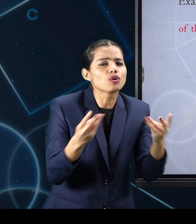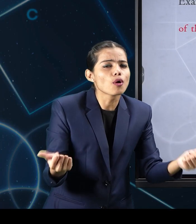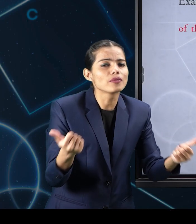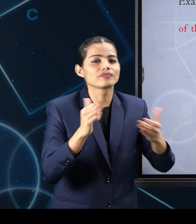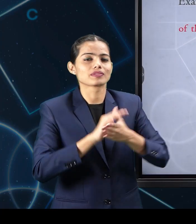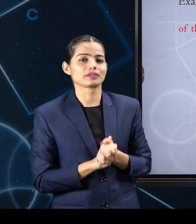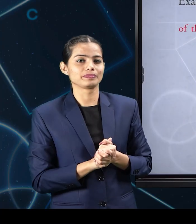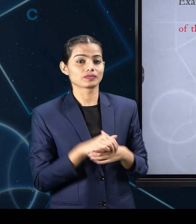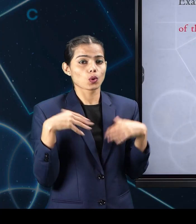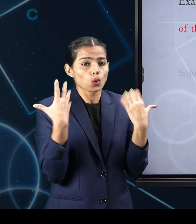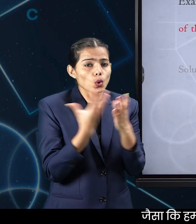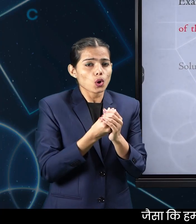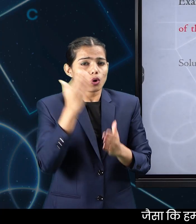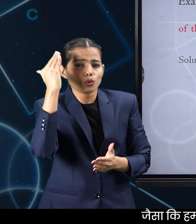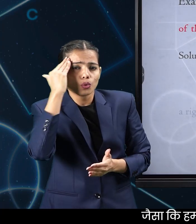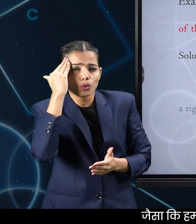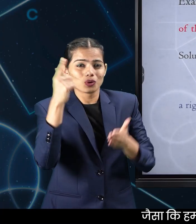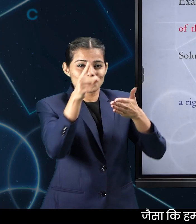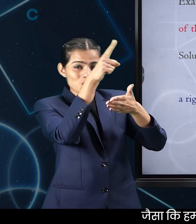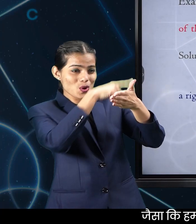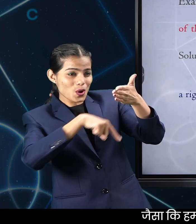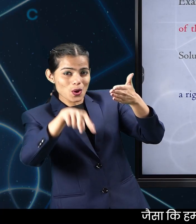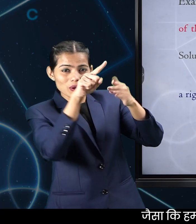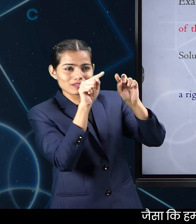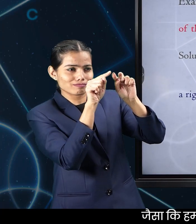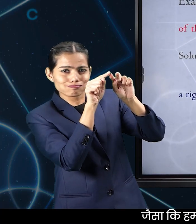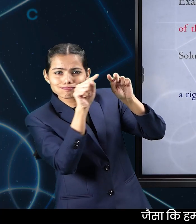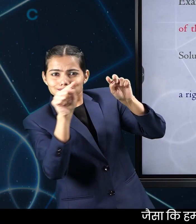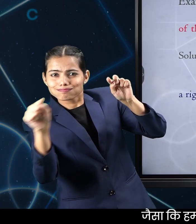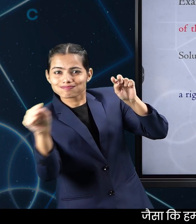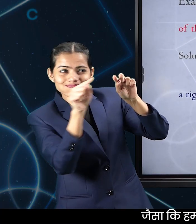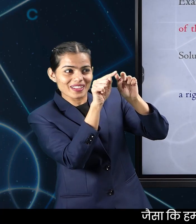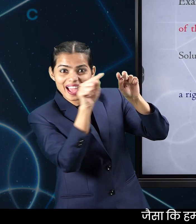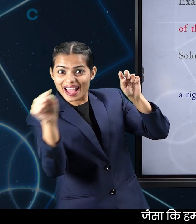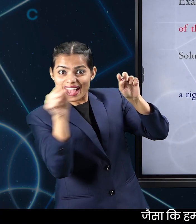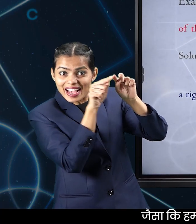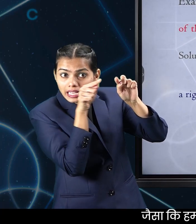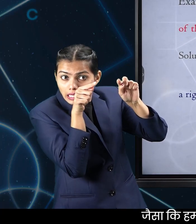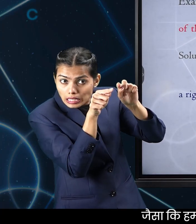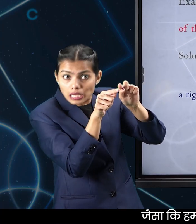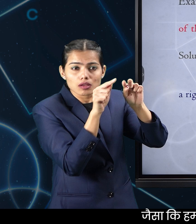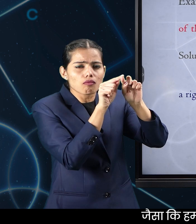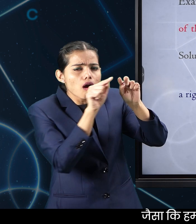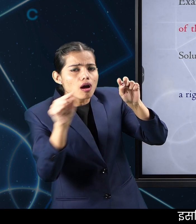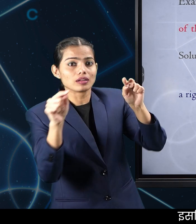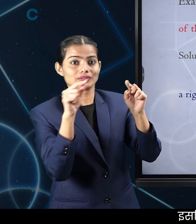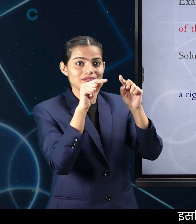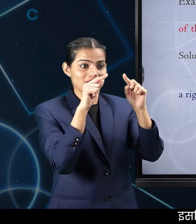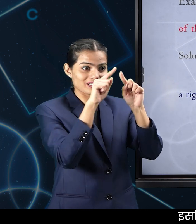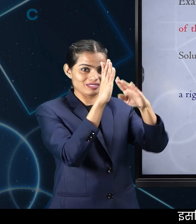विलयन जैसा कि हम जानते हैं कि त्रिज्या स्पर्शिका के लंबावत है इसलिए